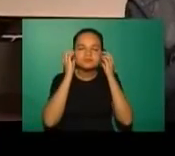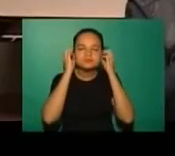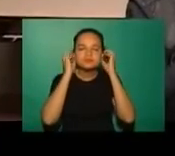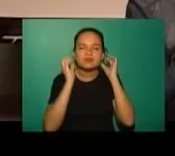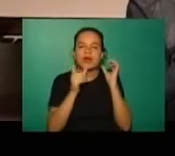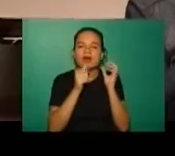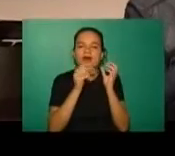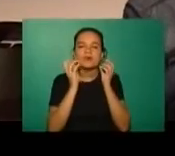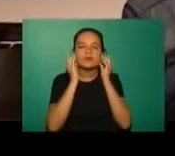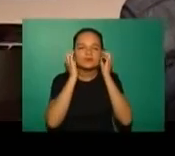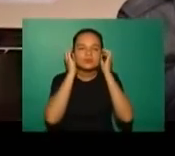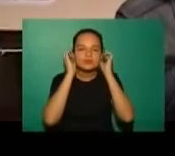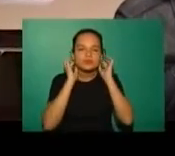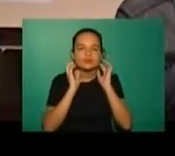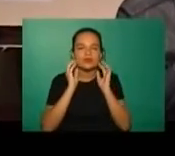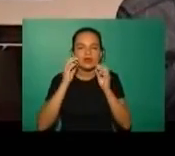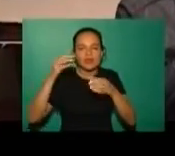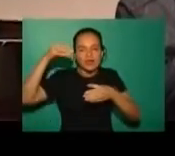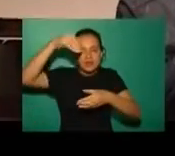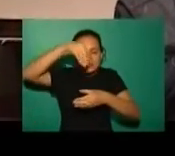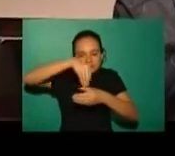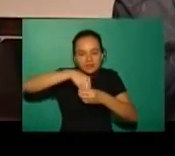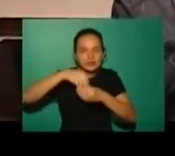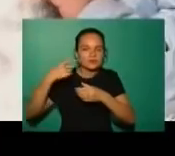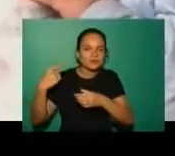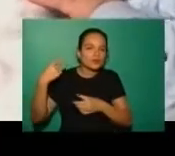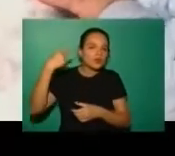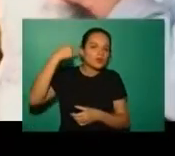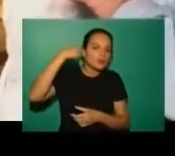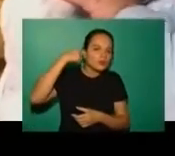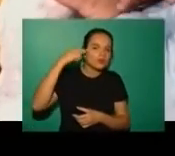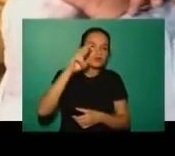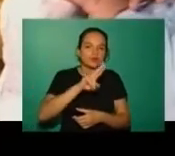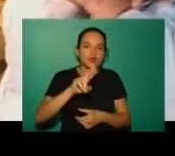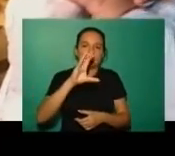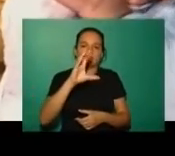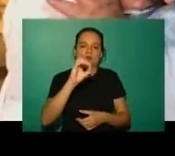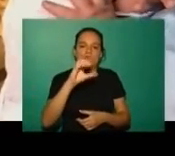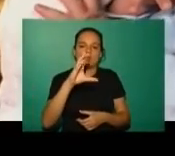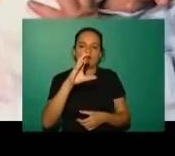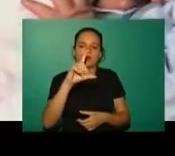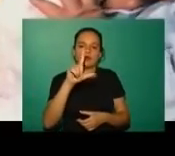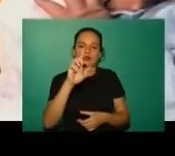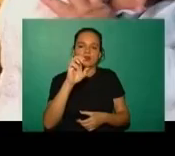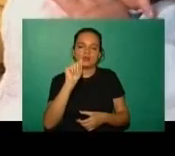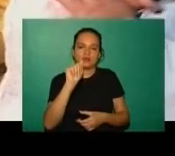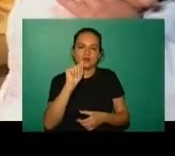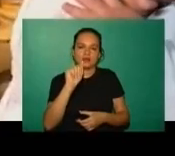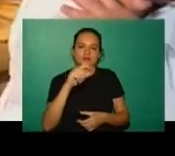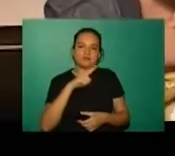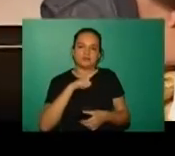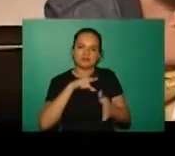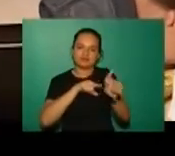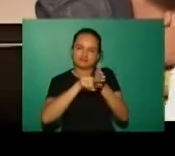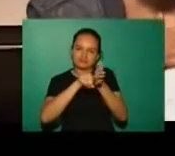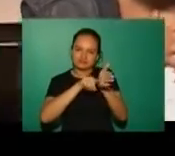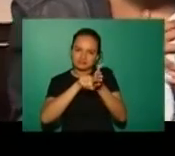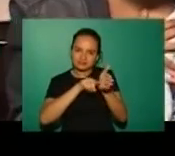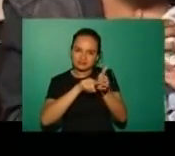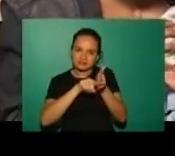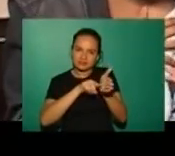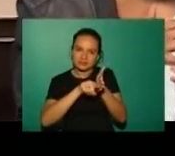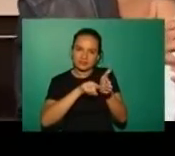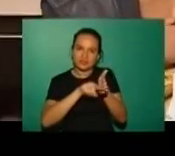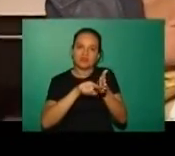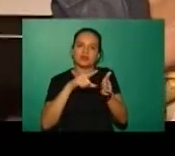passa para a parte interna, para a cóclea, que é o órgão, o ouvido interno que faz a gente ouvir. O exame que a